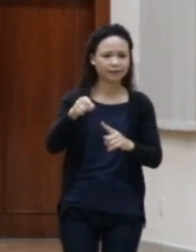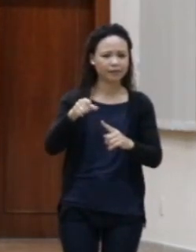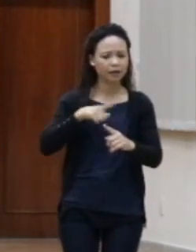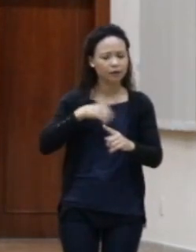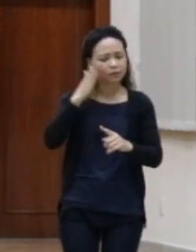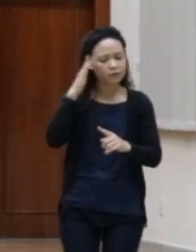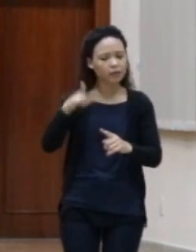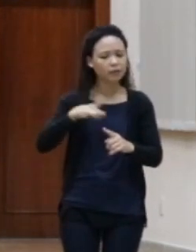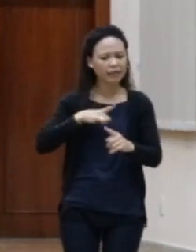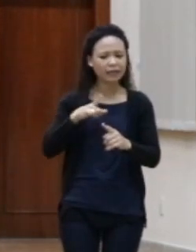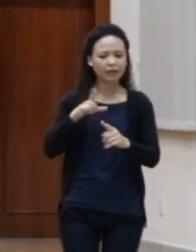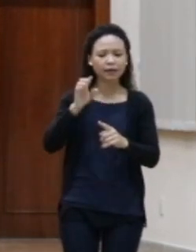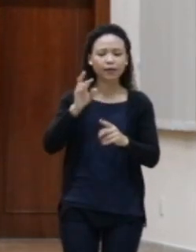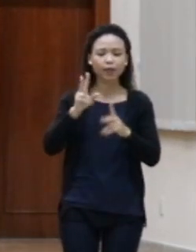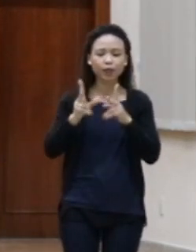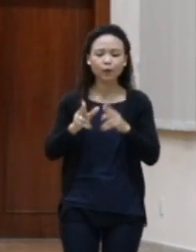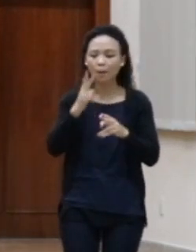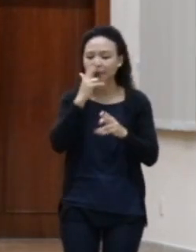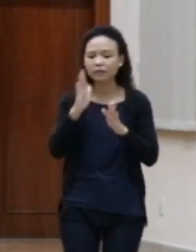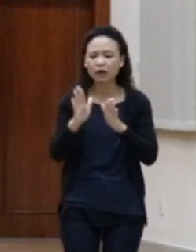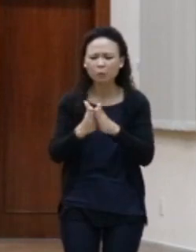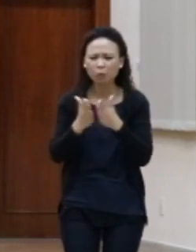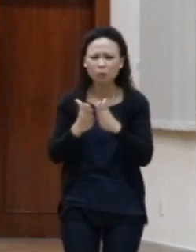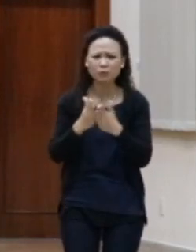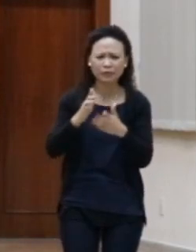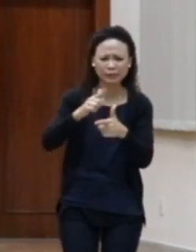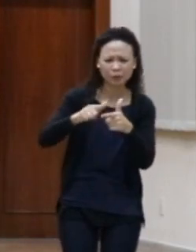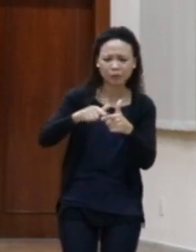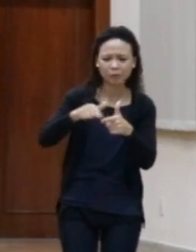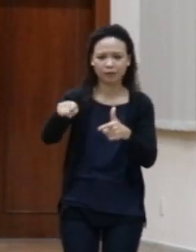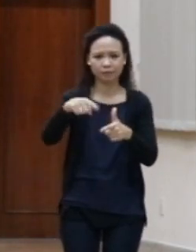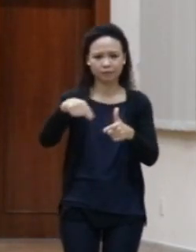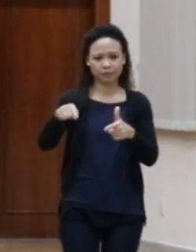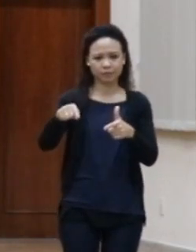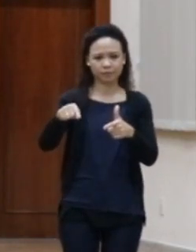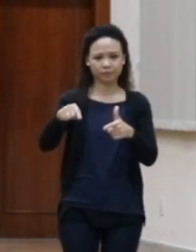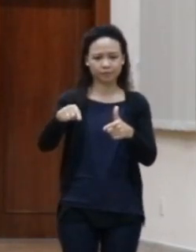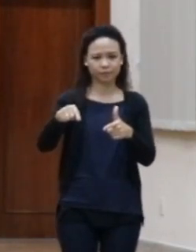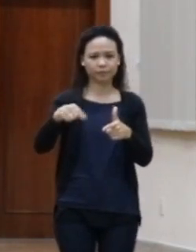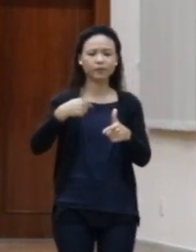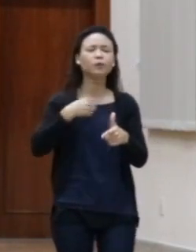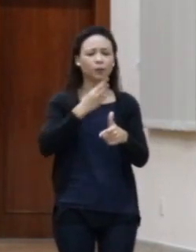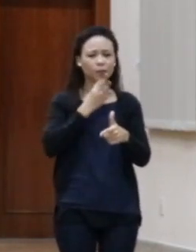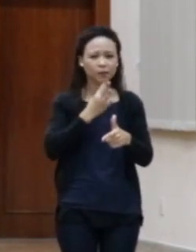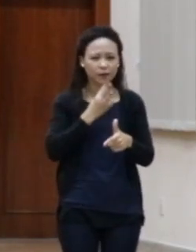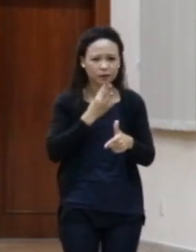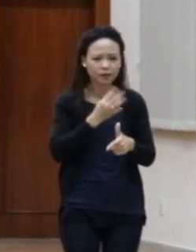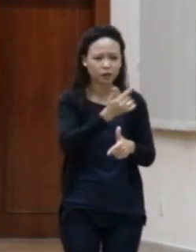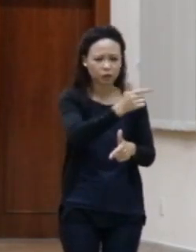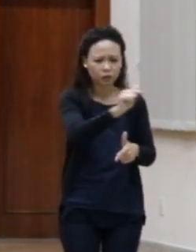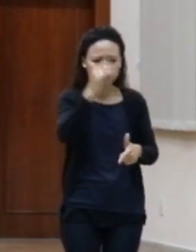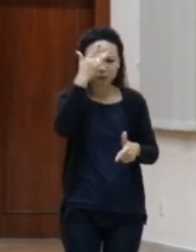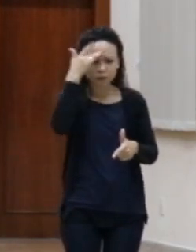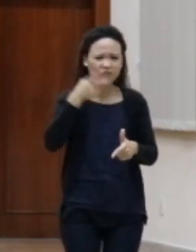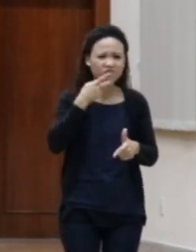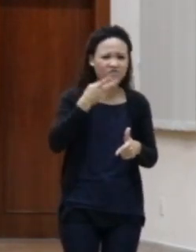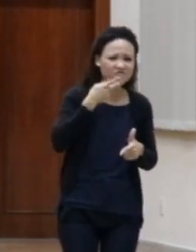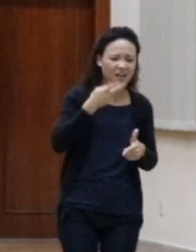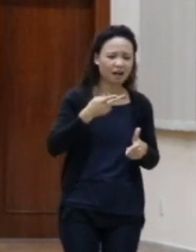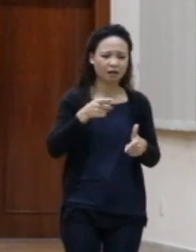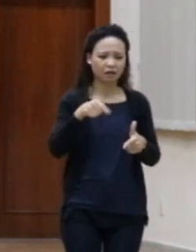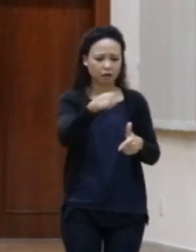mas você é rico. Conheço a blasfêmia dos que se dizem judeus, mas não são, sendo antes sinagoga